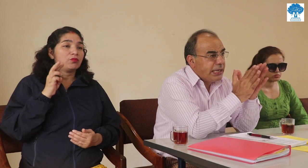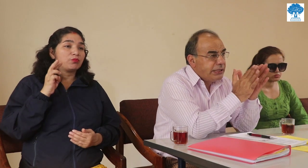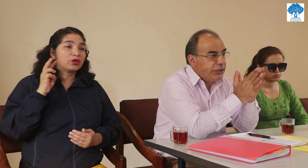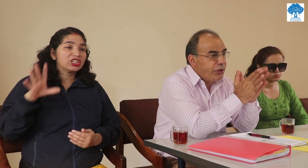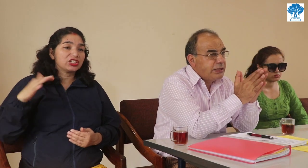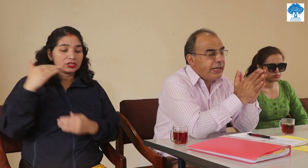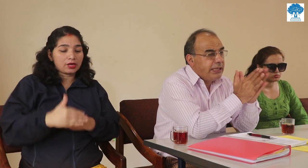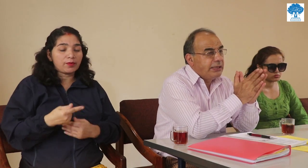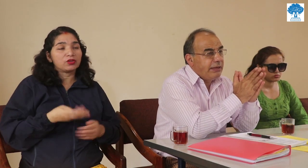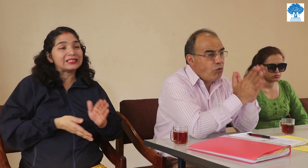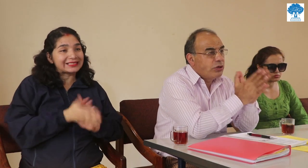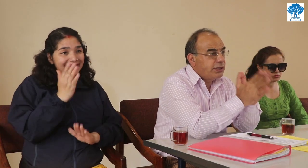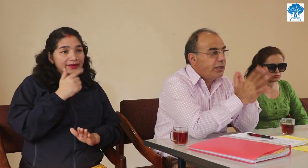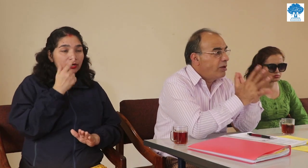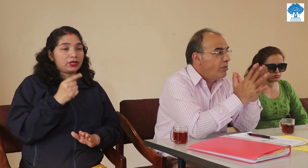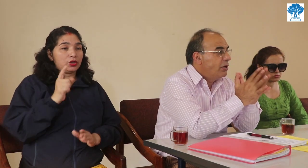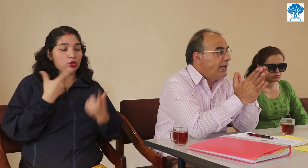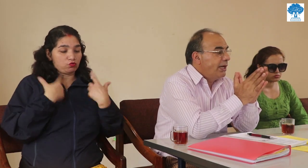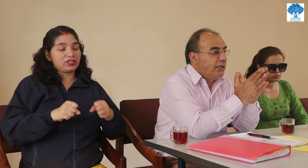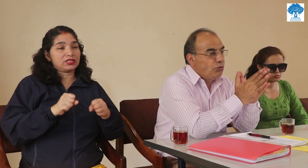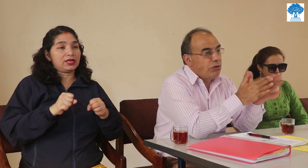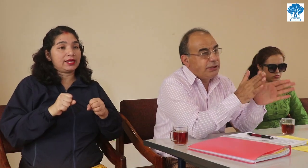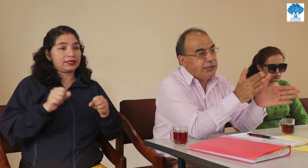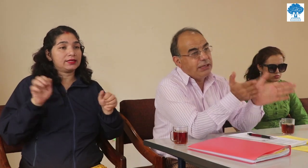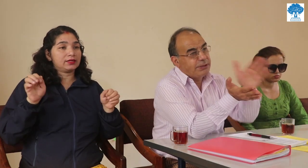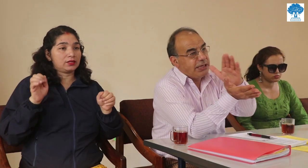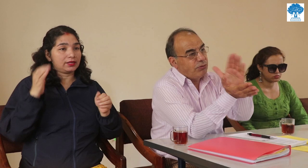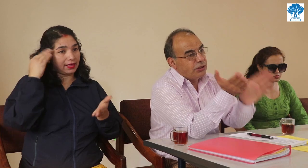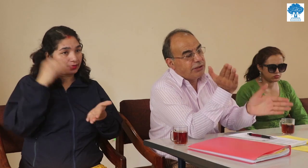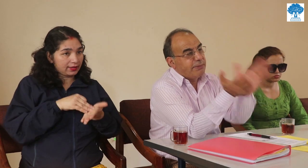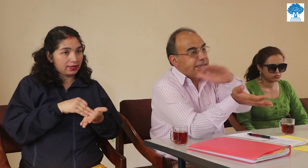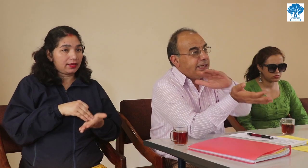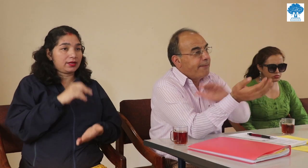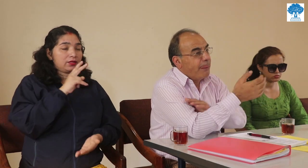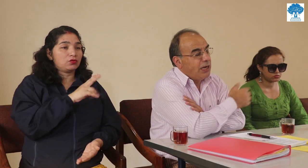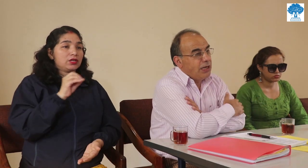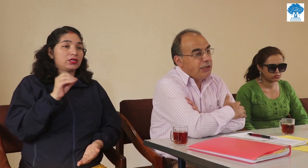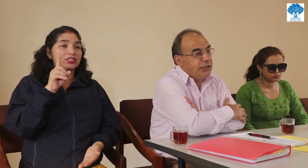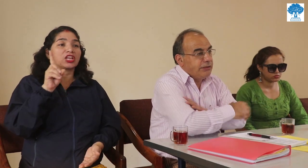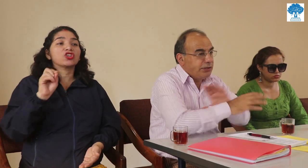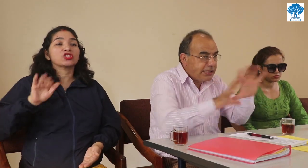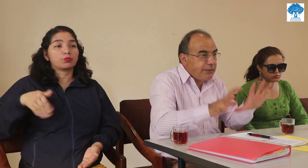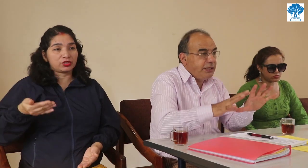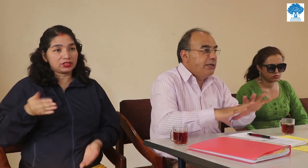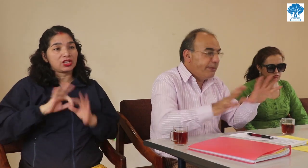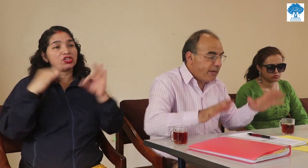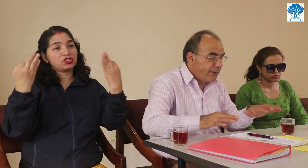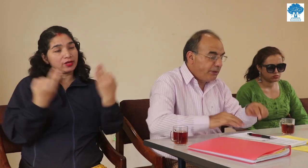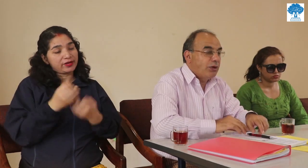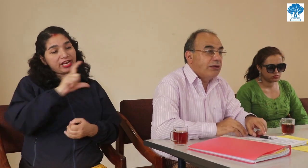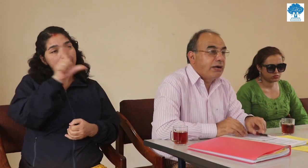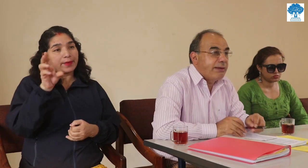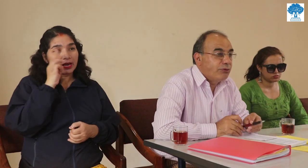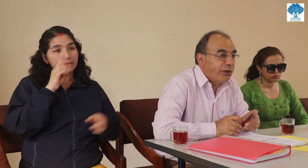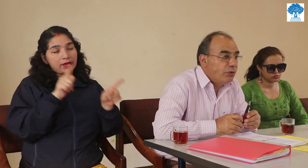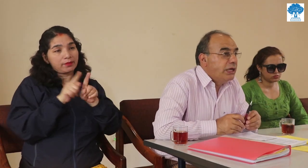चाहिँ न्युनेटल हेल्थलाई फोकस गरेर अब 2010 पछाडिको दशकमा चाहिँ संसारभरि र नेपालमा पनि